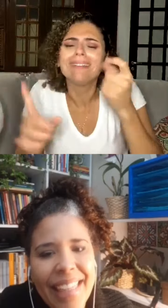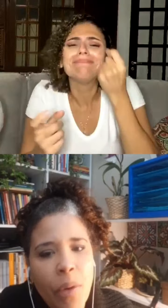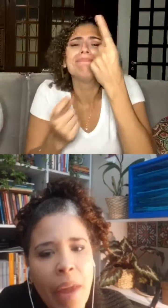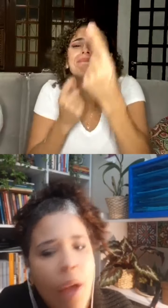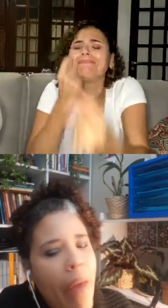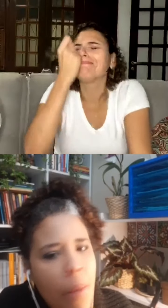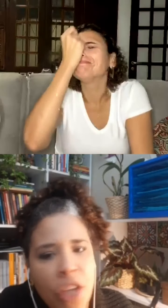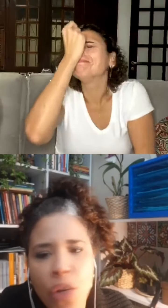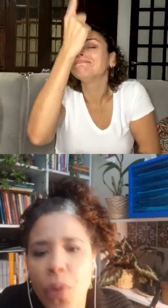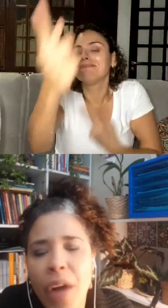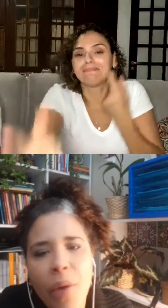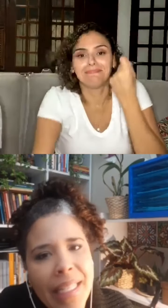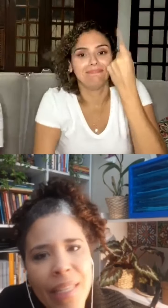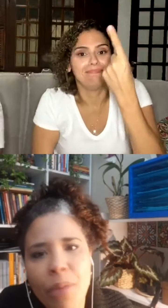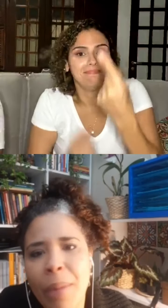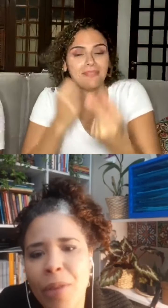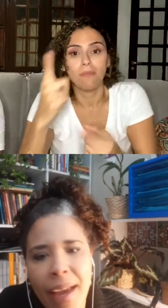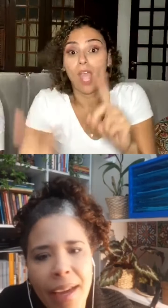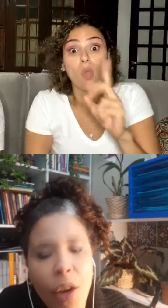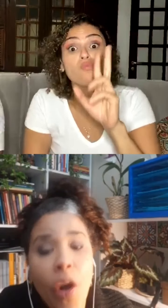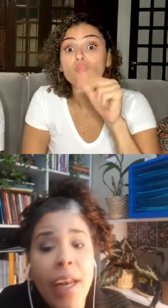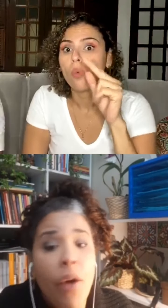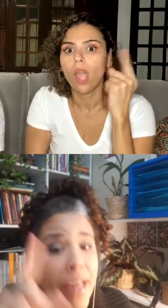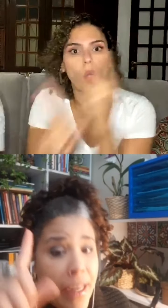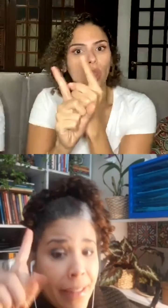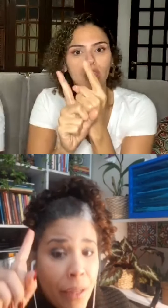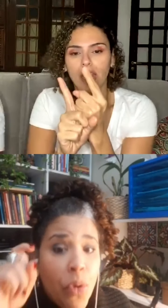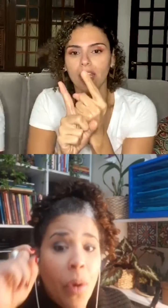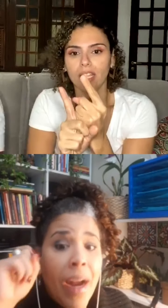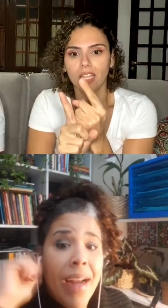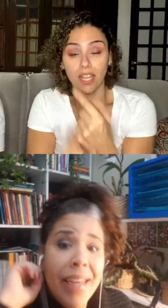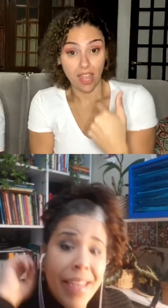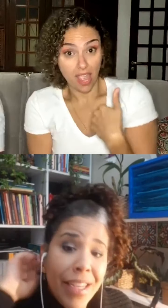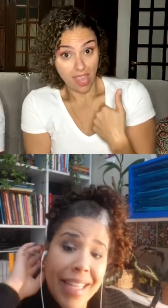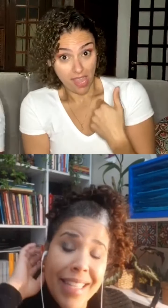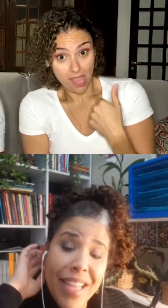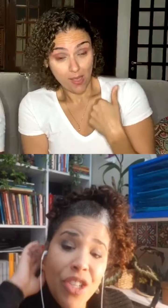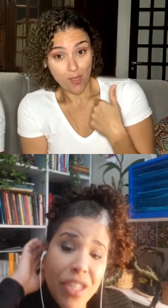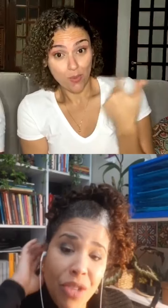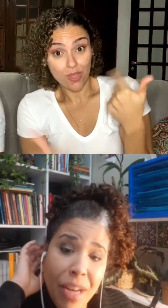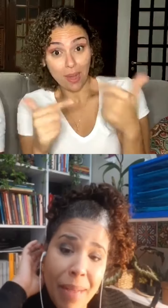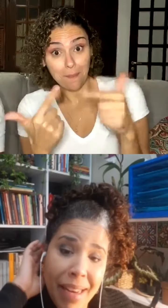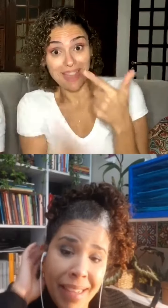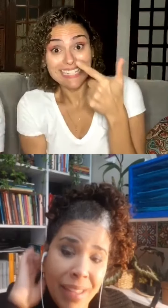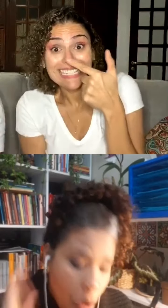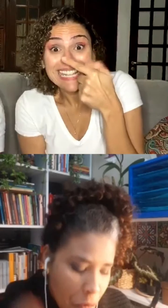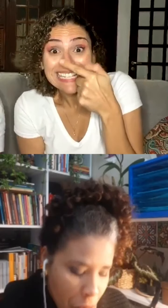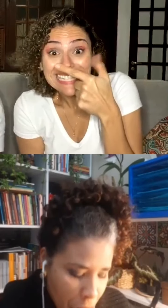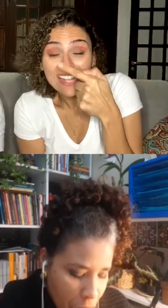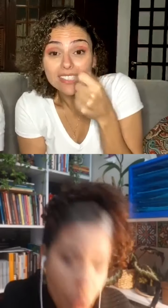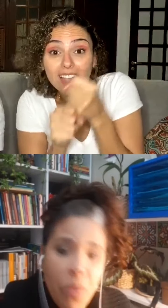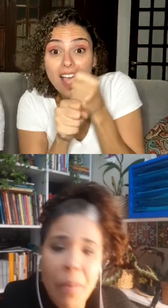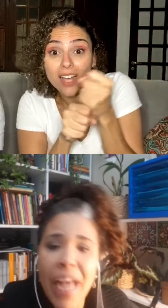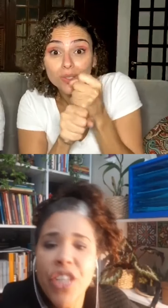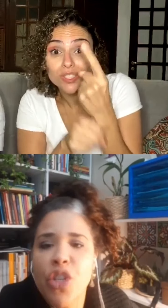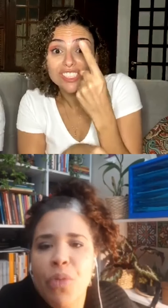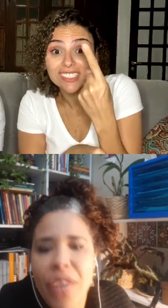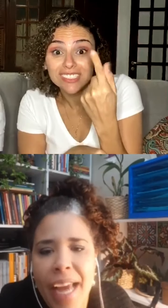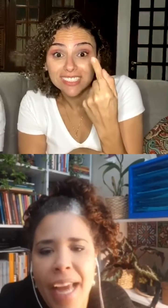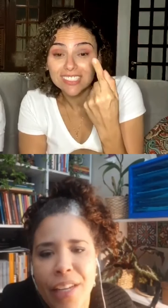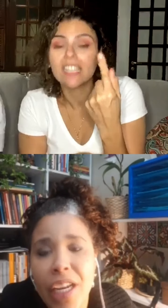Então, eu nunca conheci uma mulher. Olha, eu estou há 17 anos trabalhando como médica